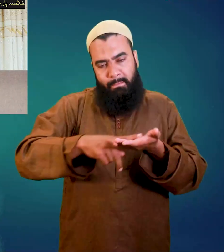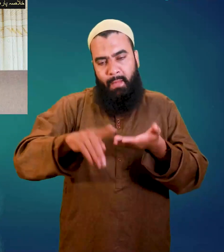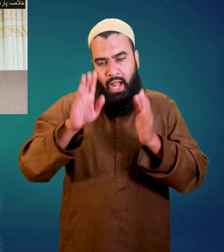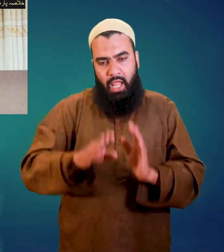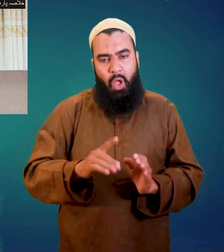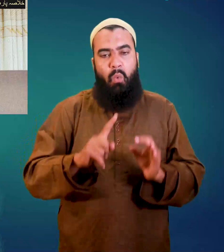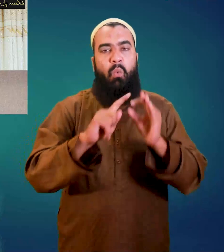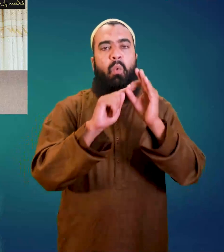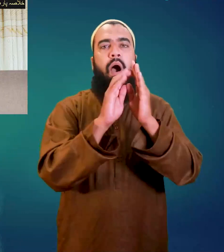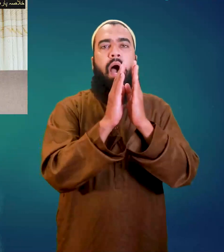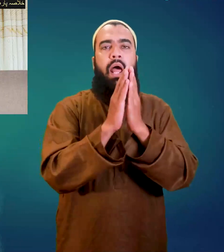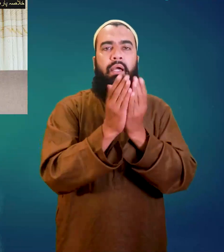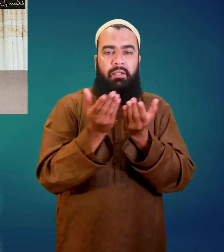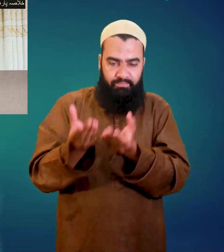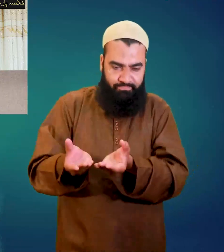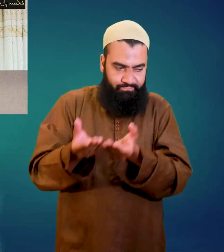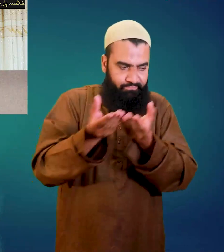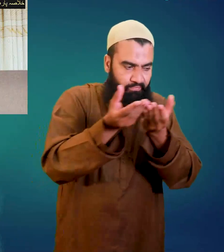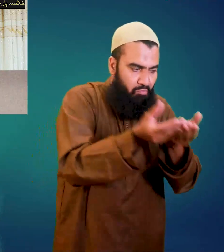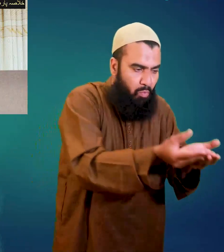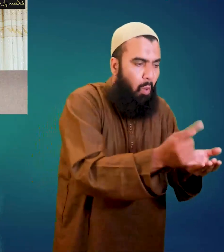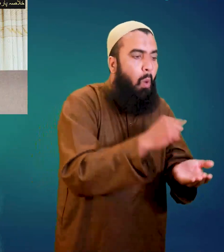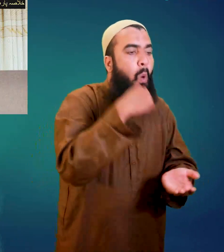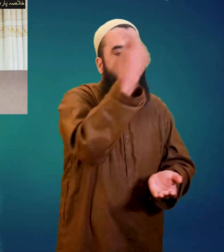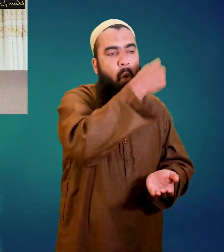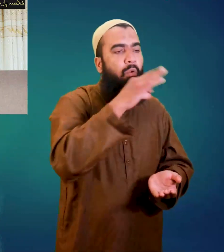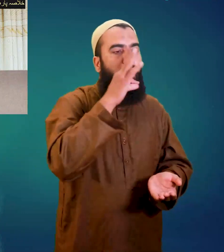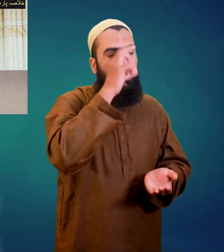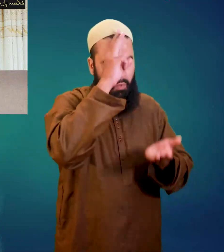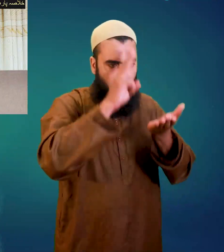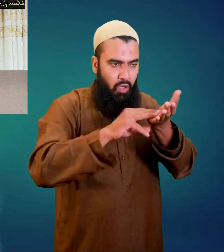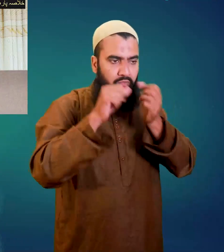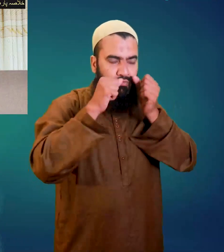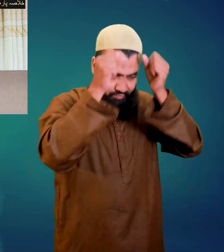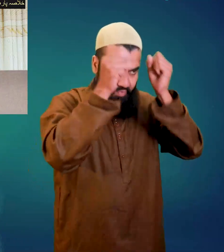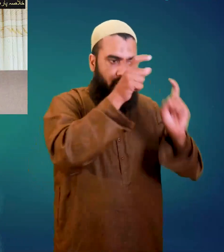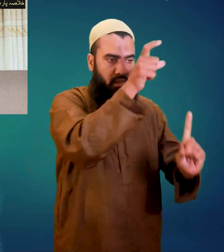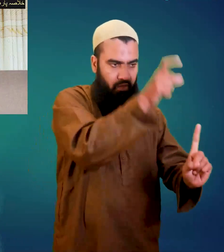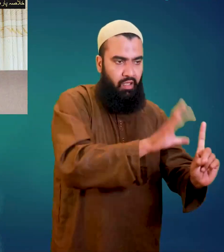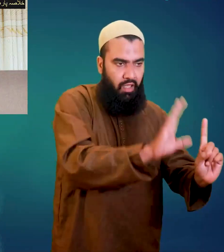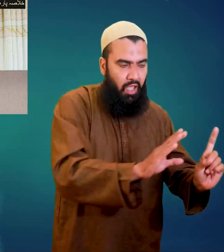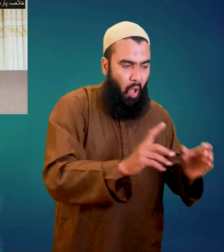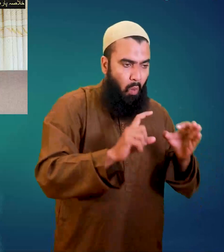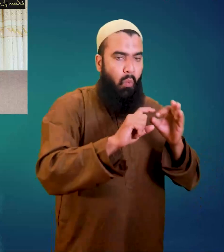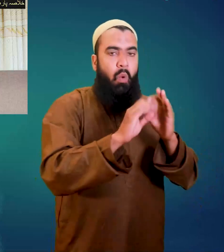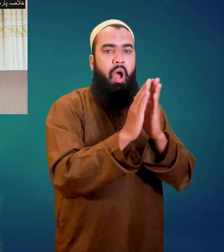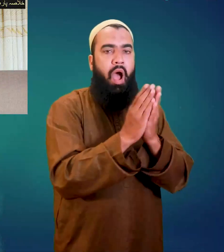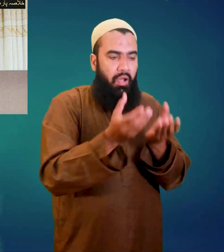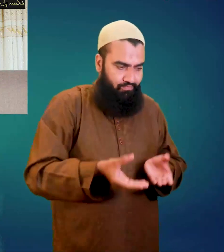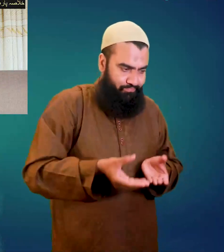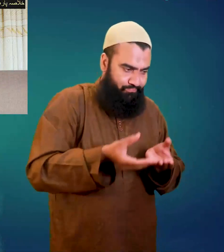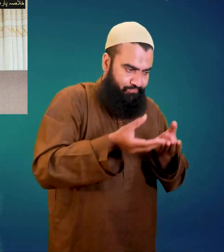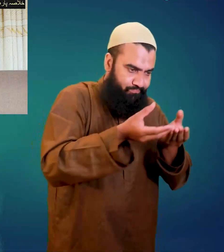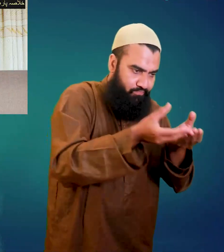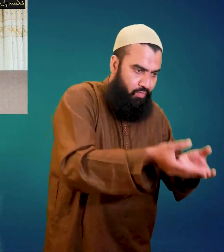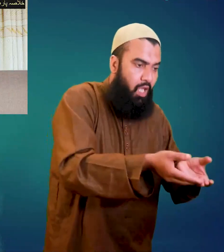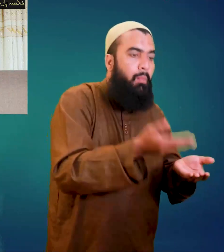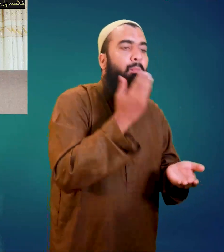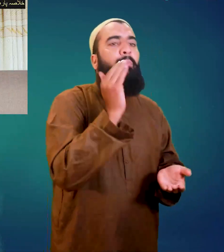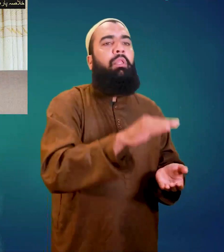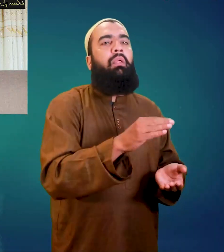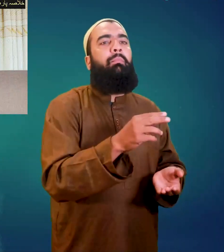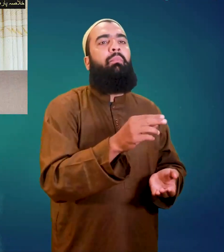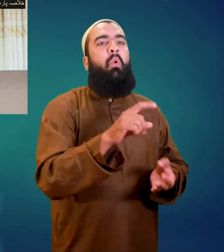کو ڈرایا جائے۔ قرآن کی ایک صفت فرقان بیان کی گئی کہ حق اور باطل کے درمیان یہ فرق کرنے والی چیز